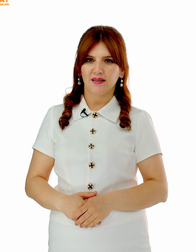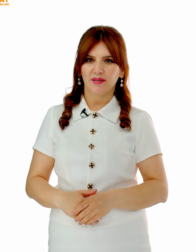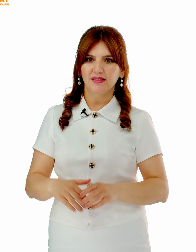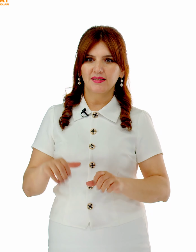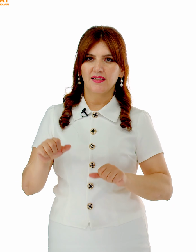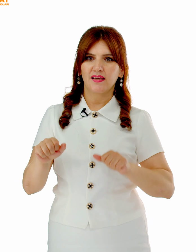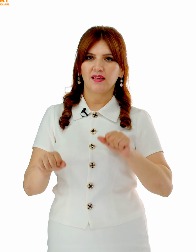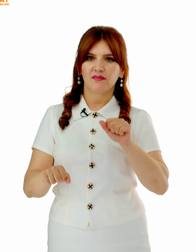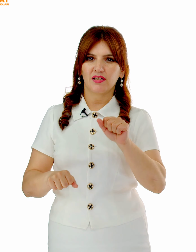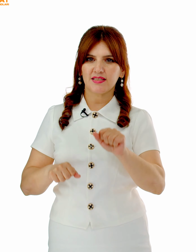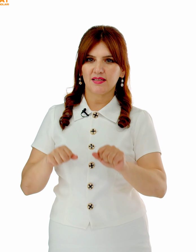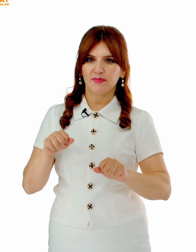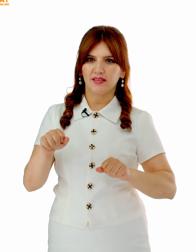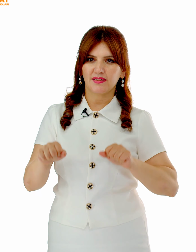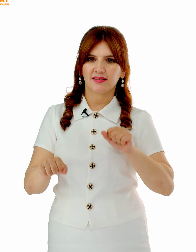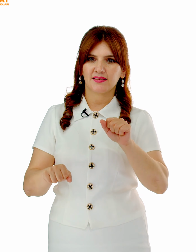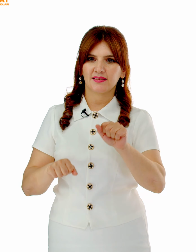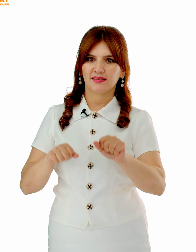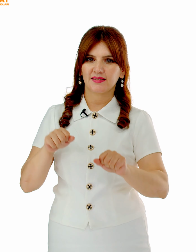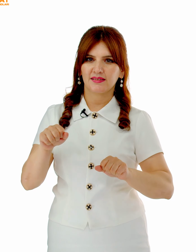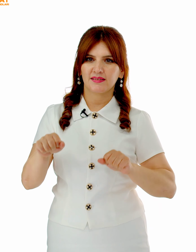Qaytaraman. Velosiped.